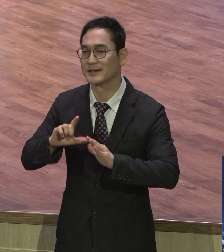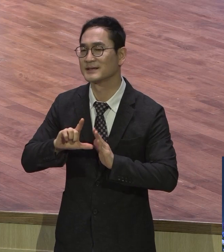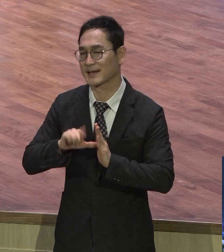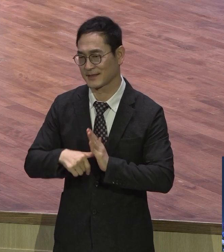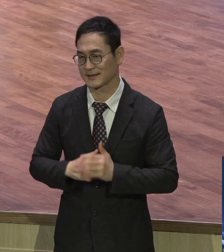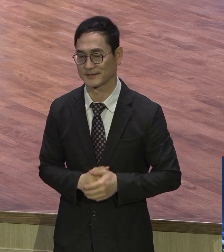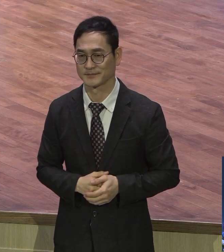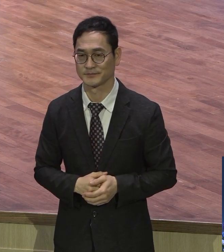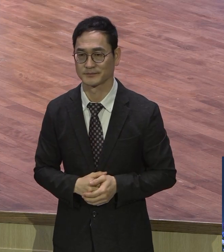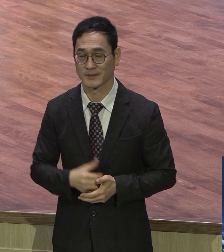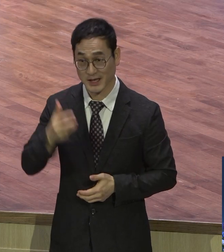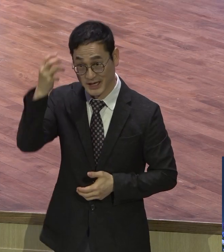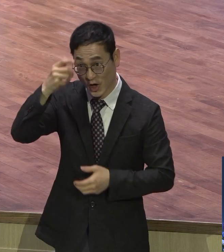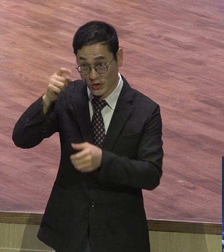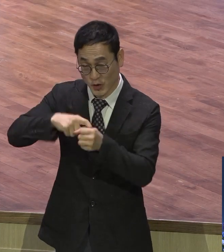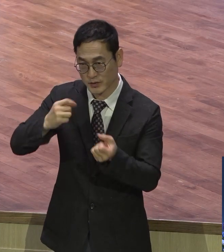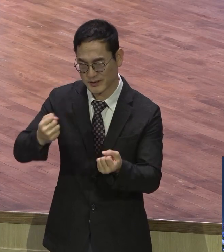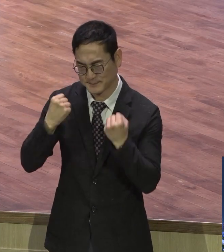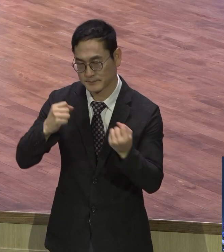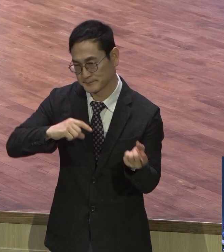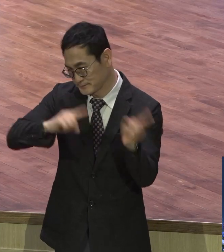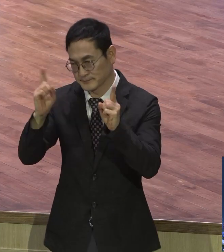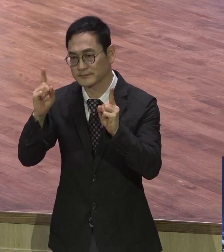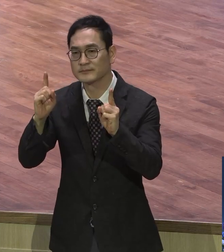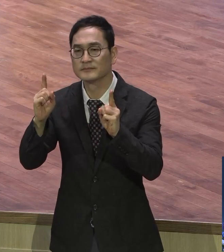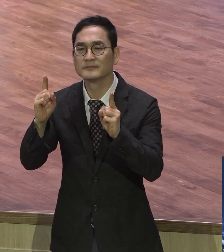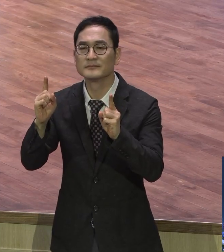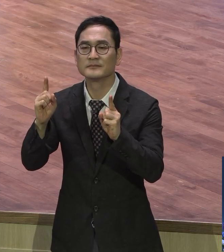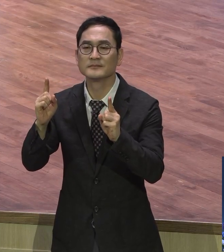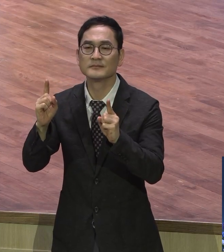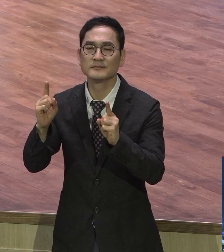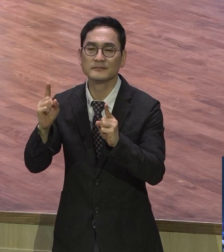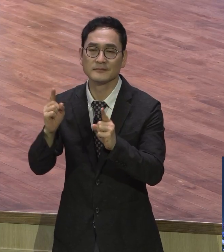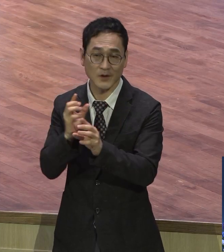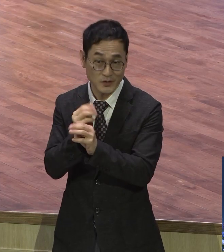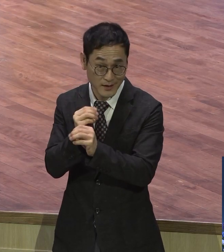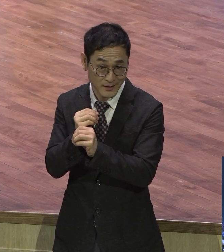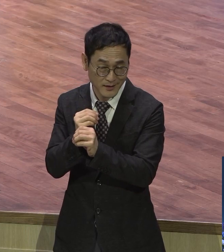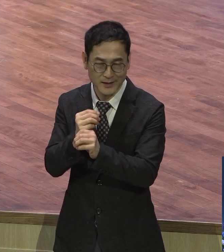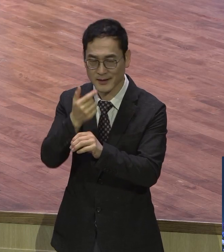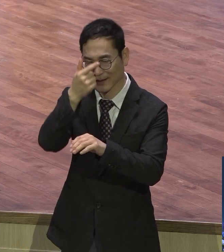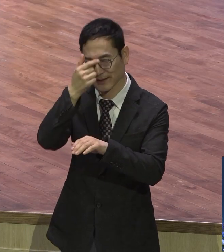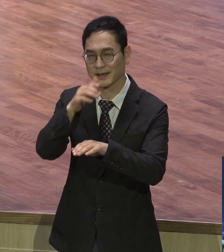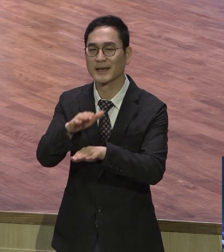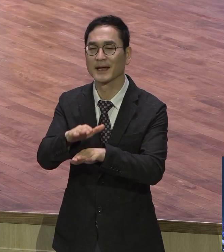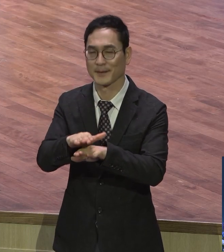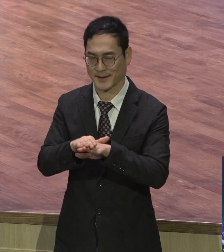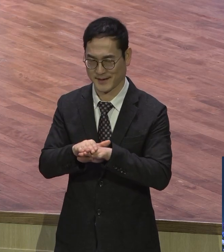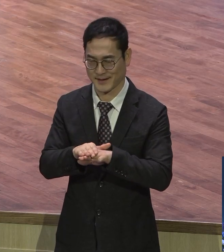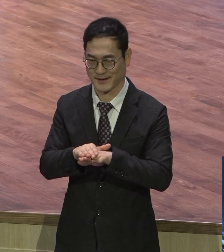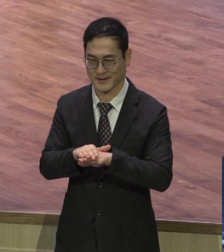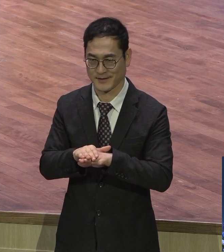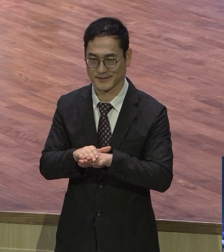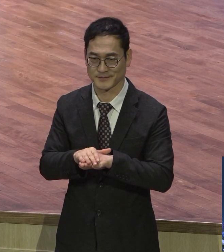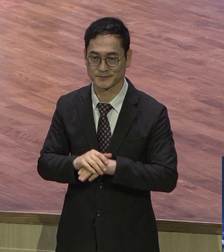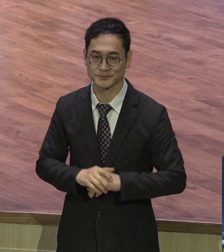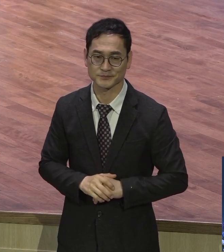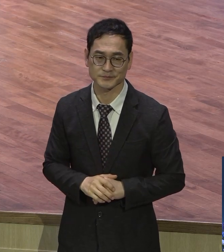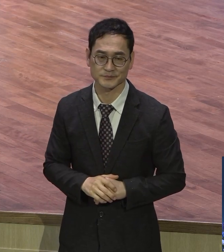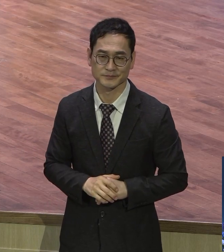영적 재생, 지금 비록 온라인 예배를 들이지만 이 예배 시간이 여러분 영육간에